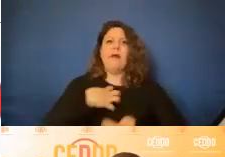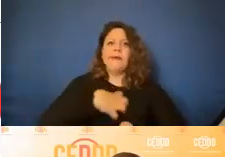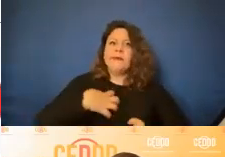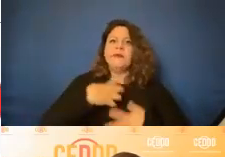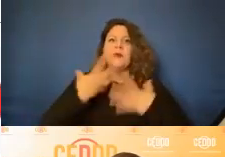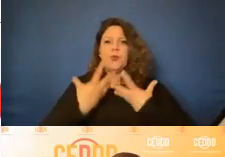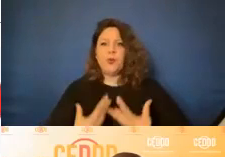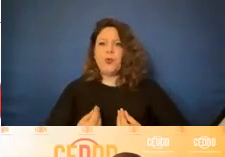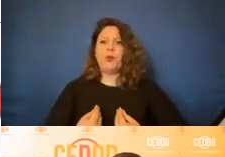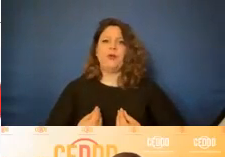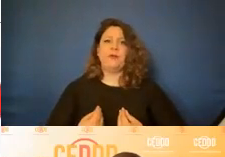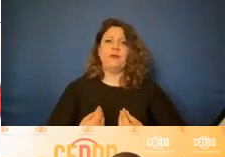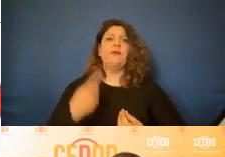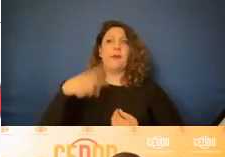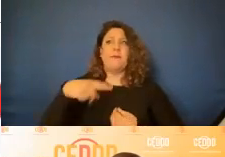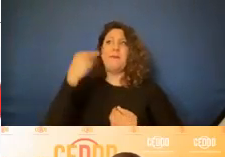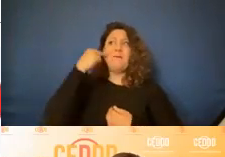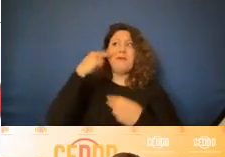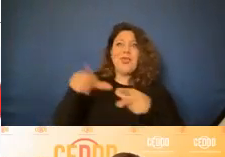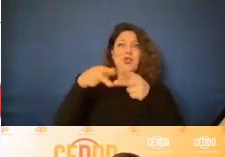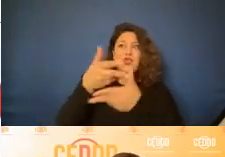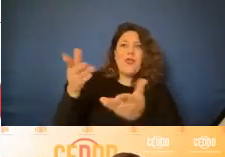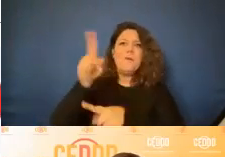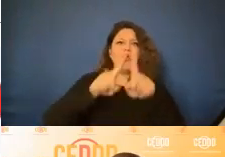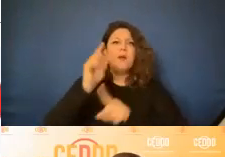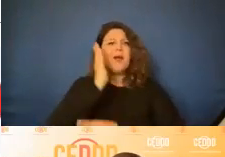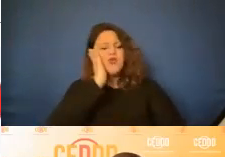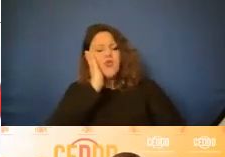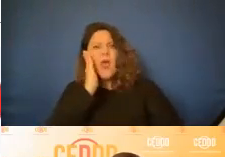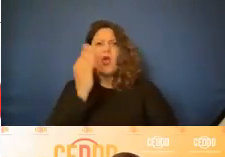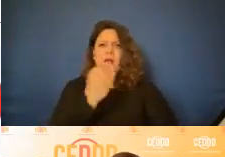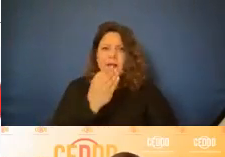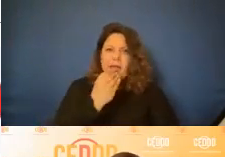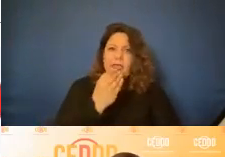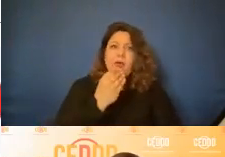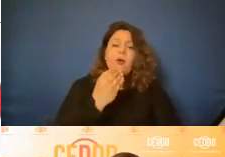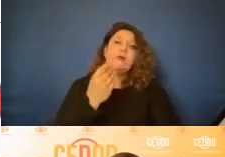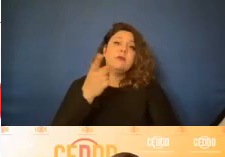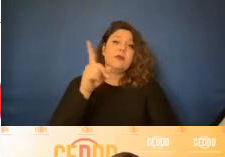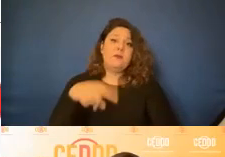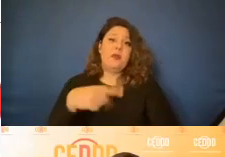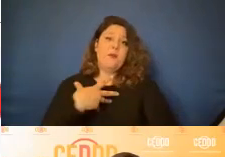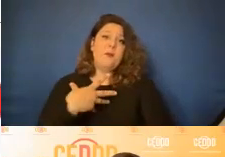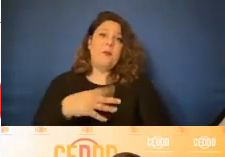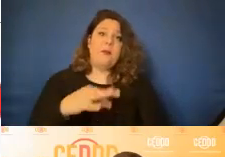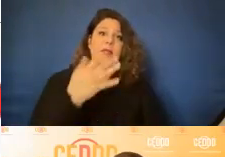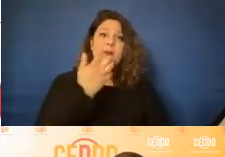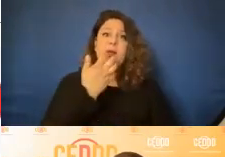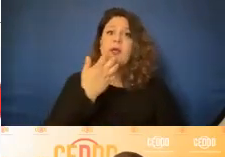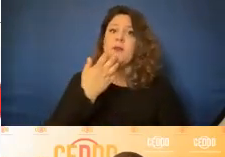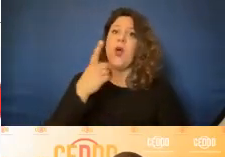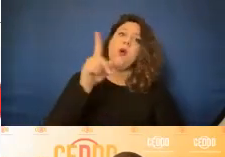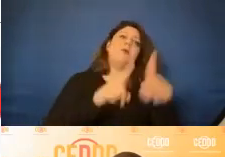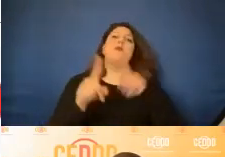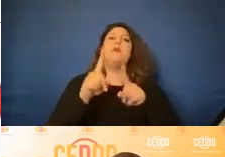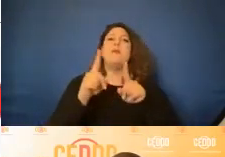etcétera. Fobia social también, problemas del sueño, de la alimentación, incluso algún problema de bulimia,